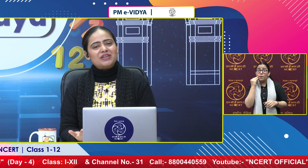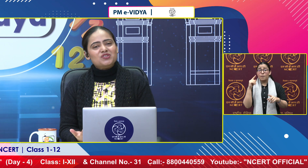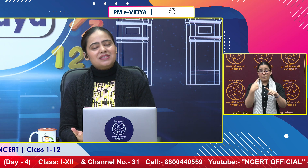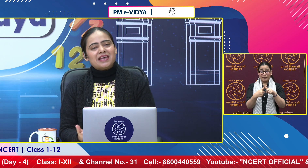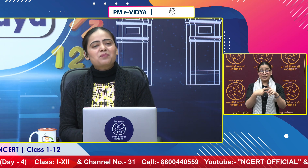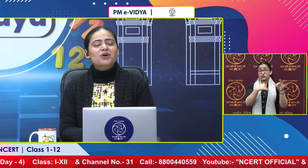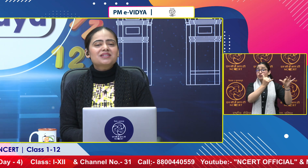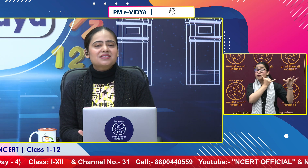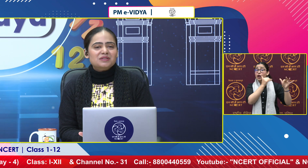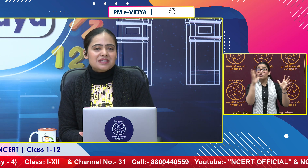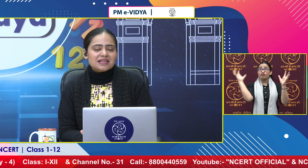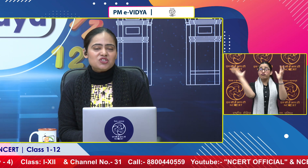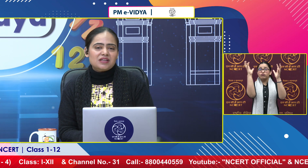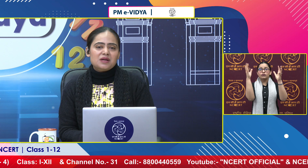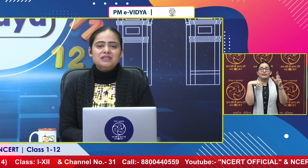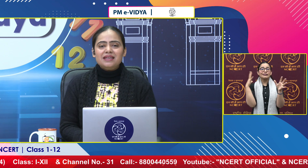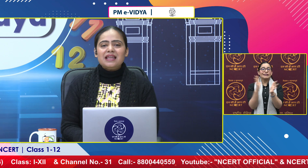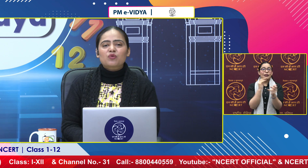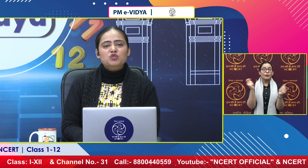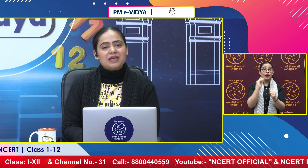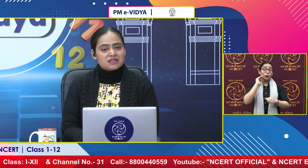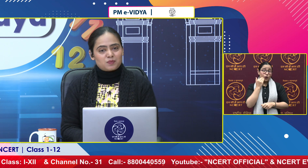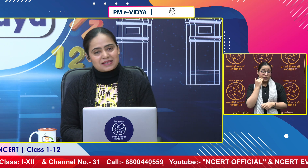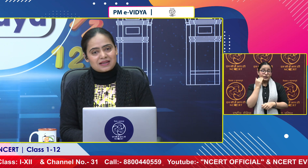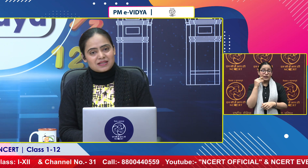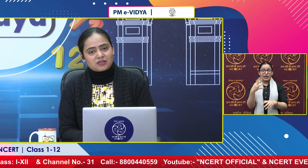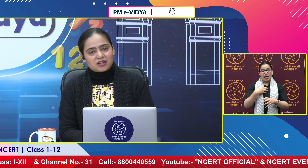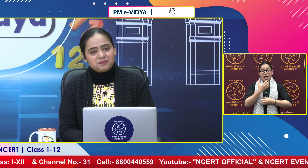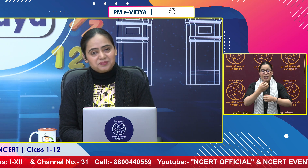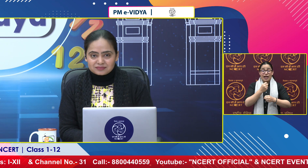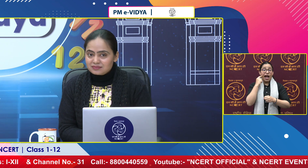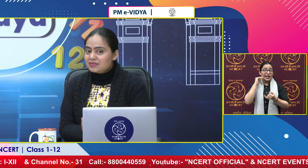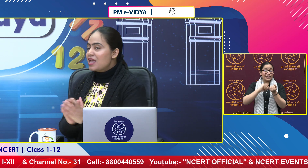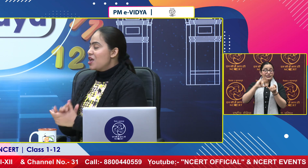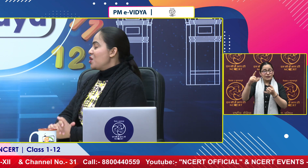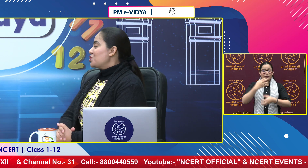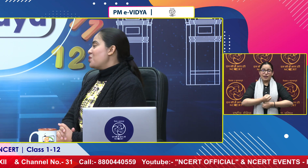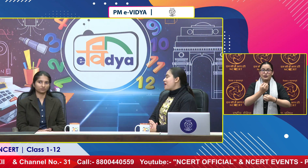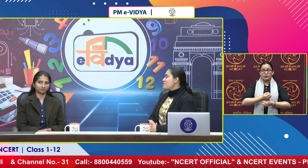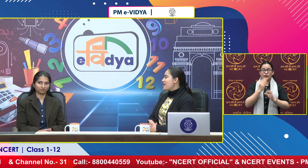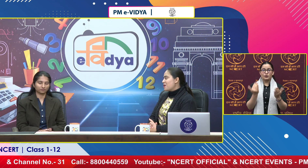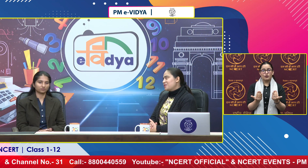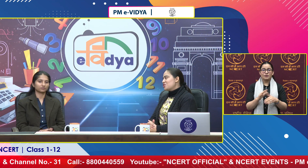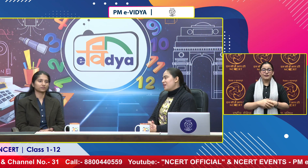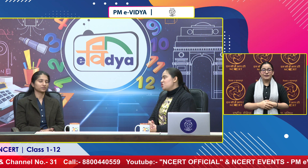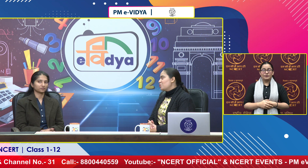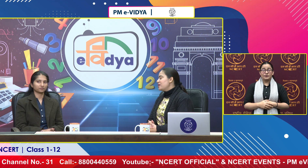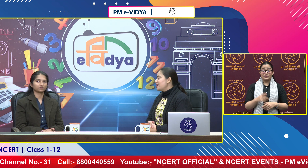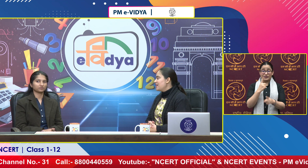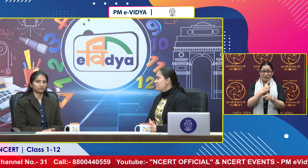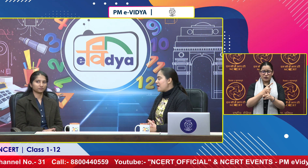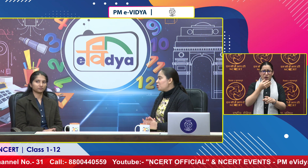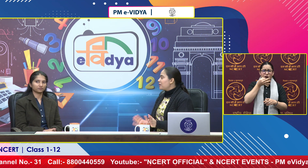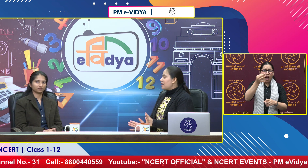बहुत से क्वेश्चंस हैं या बहुत सी स्टेटमेंट्स हैं जिन्हें हम साइन लैंग्वेज में एक्सप्रेस कर सकते हैं। सो मैम, मैं आपसे जानना